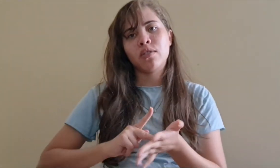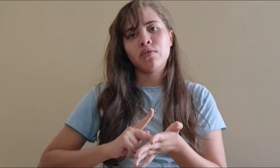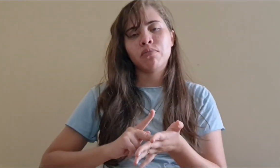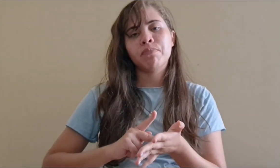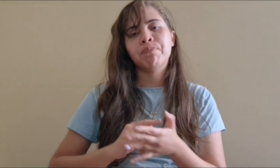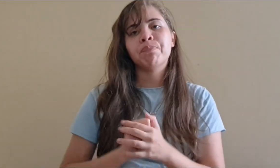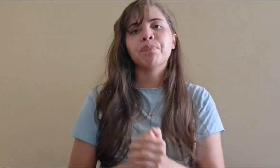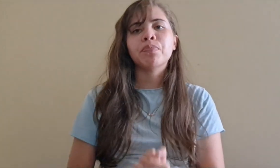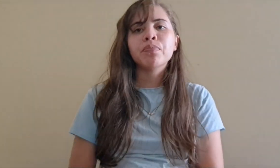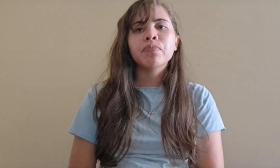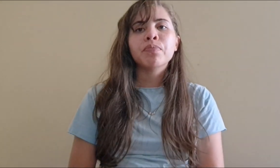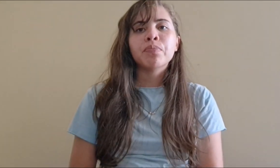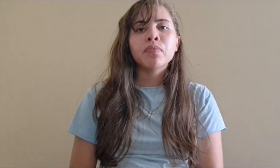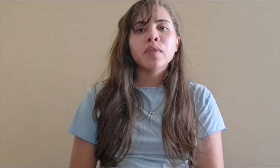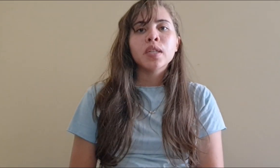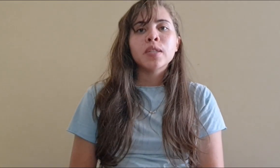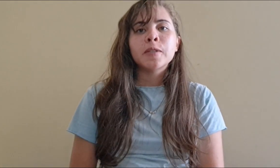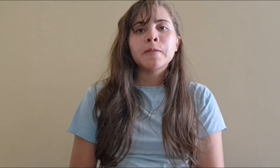felicidade, uma felicidade verdadeira.